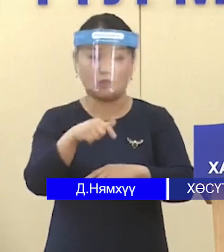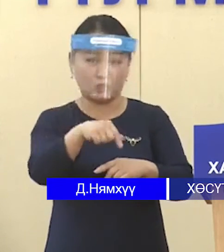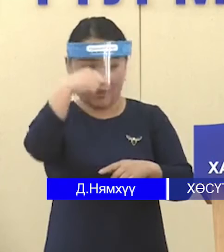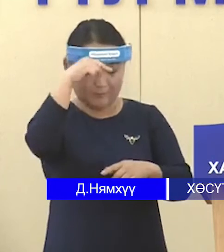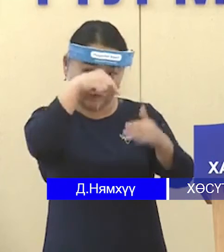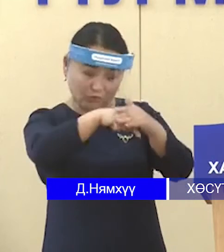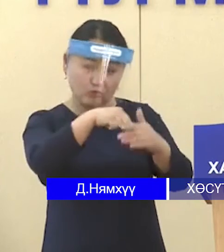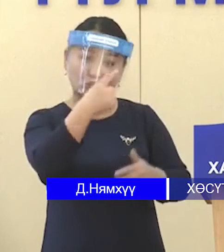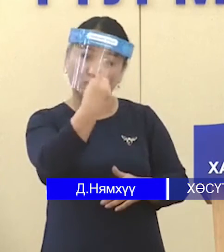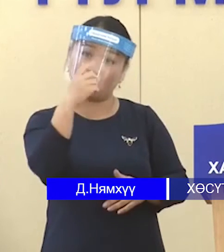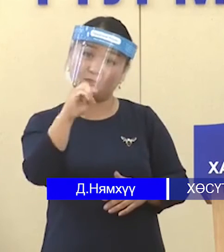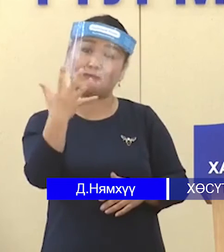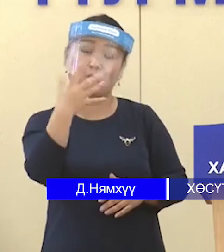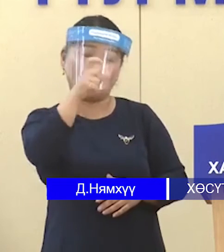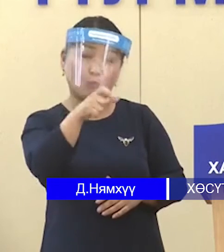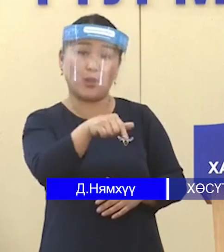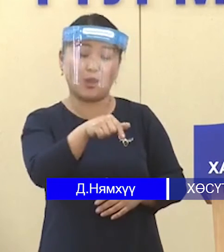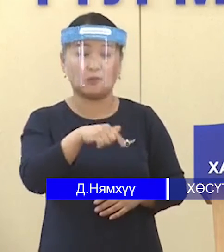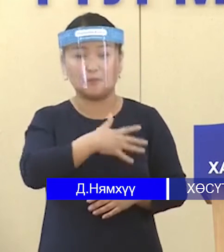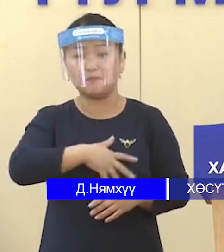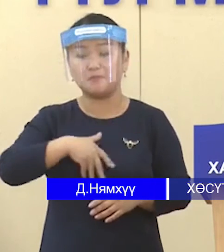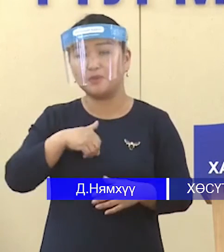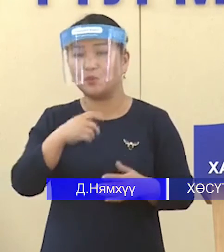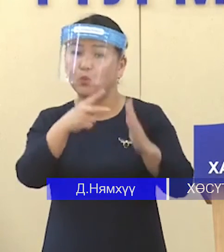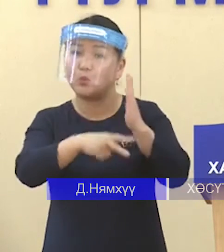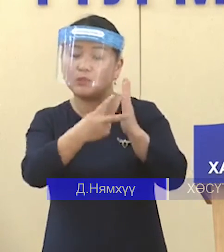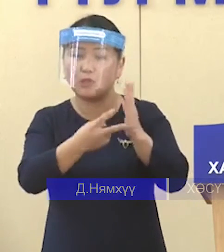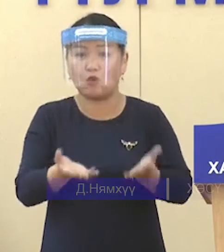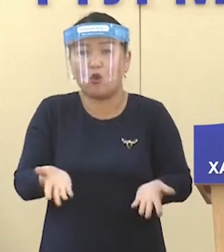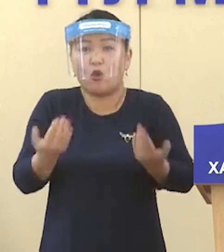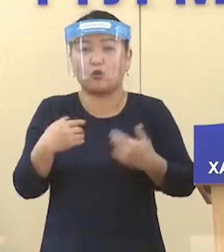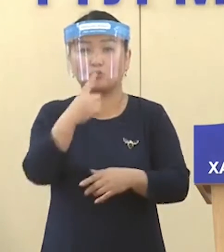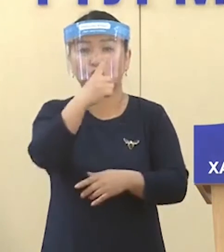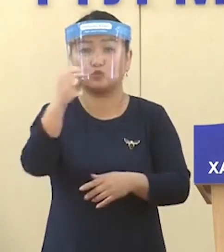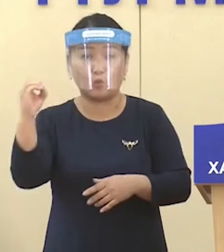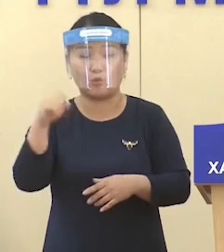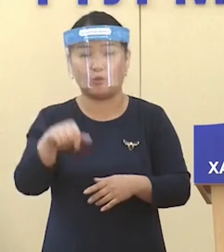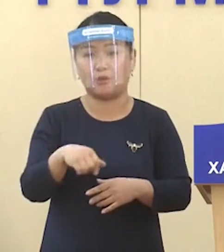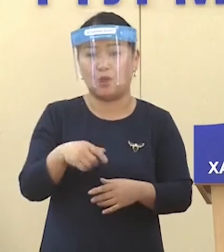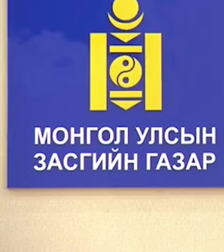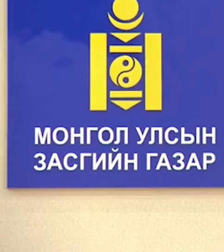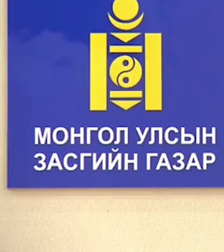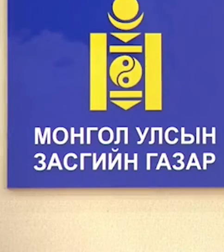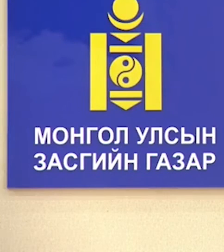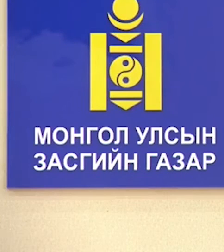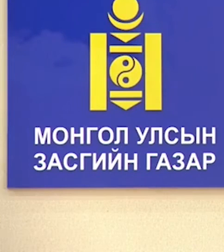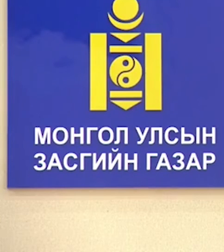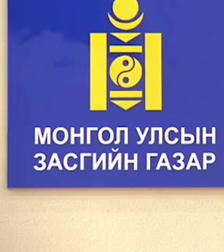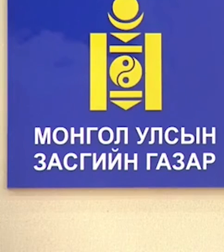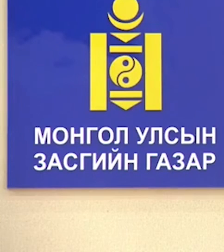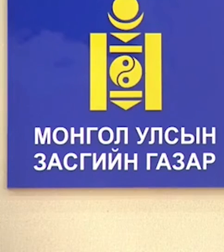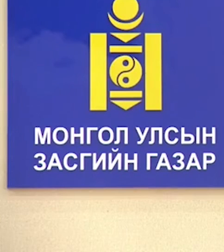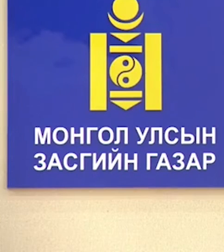хүн байна. Биеийн байдлыг үнэлэх юм бол хөнгөн 100, хөндөвтөр 5 байна. Өнөөдөр өглөө